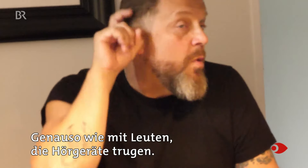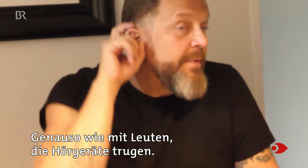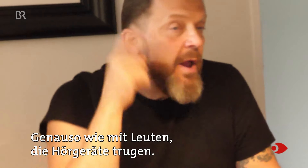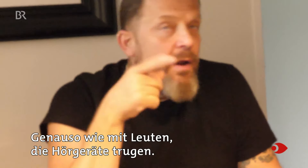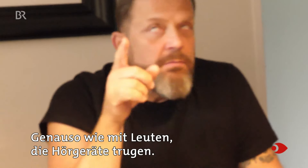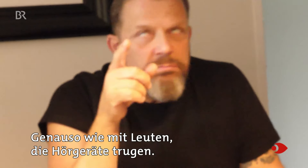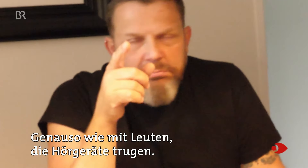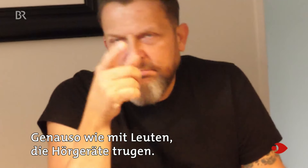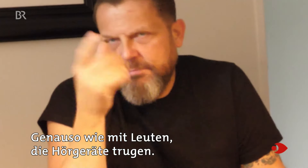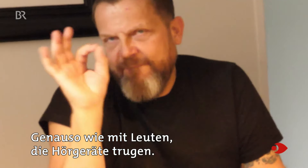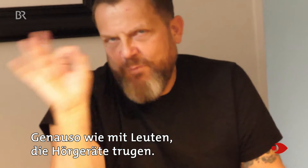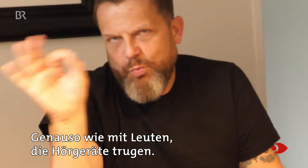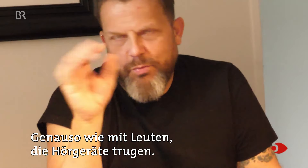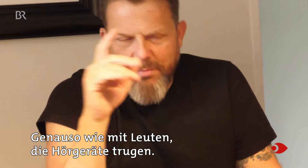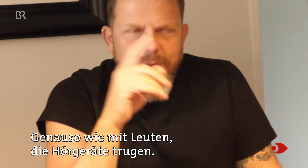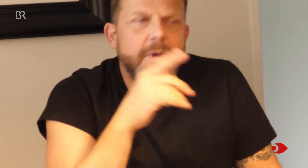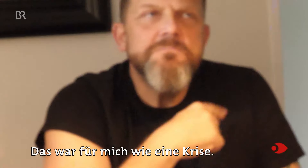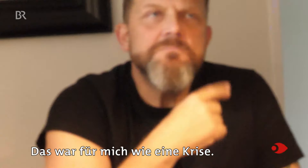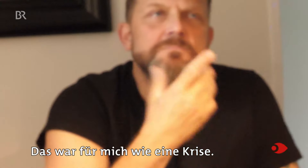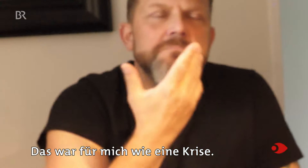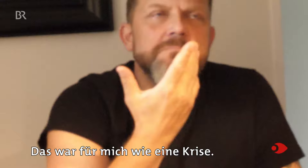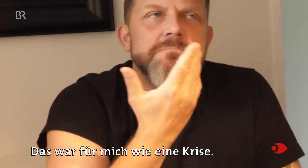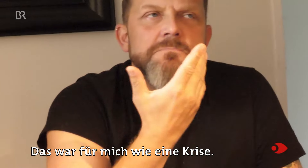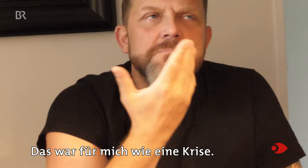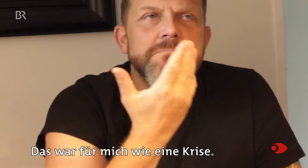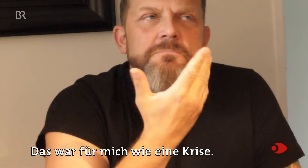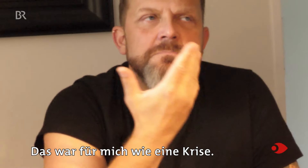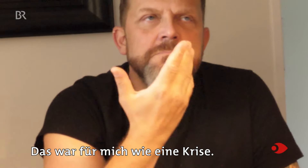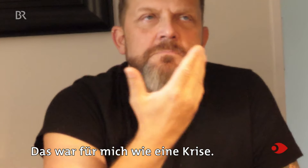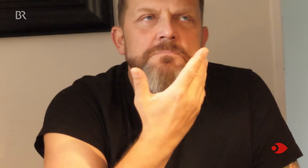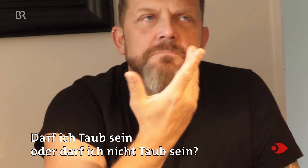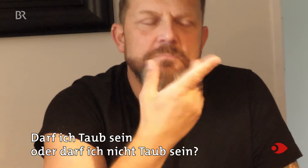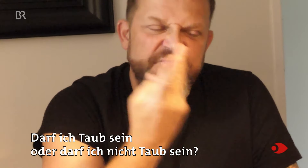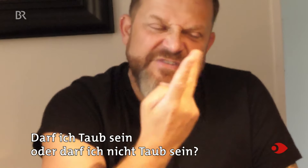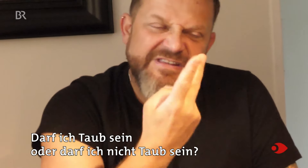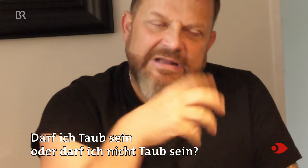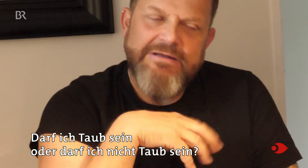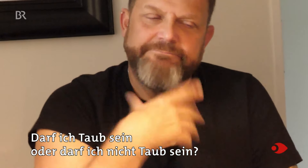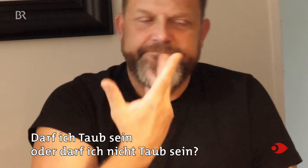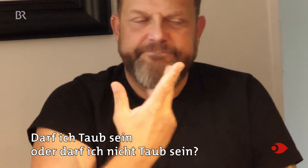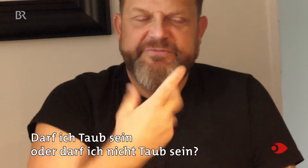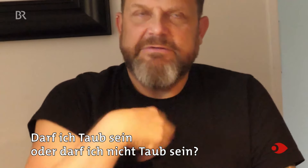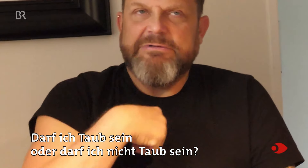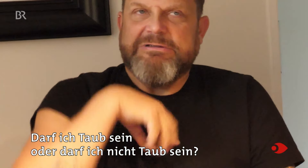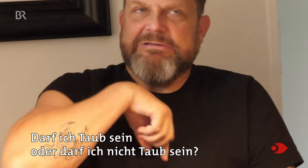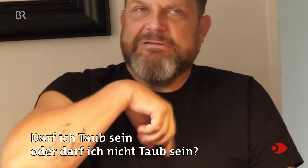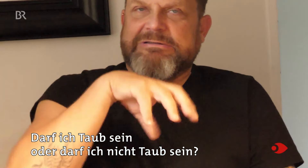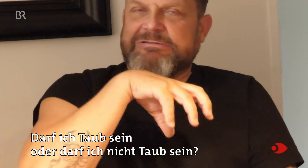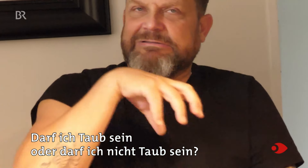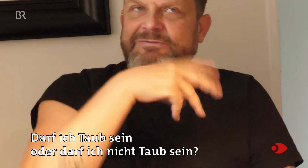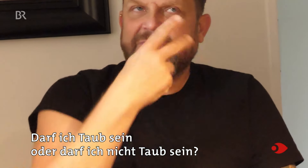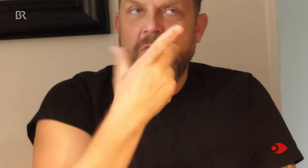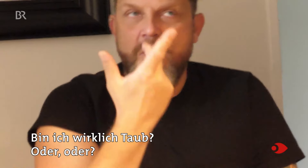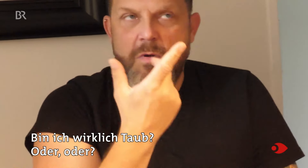Genauso wie mit Leuten, die Hörgeräte trugen. Das war für mich wie eine Krise. Darf ich taub sein oder darf ich nicht taub sein? Bin ich